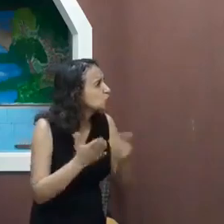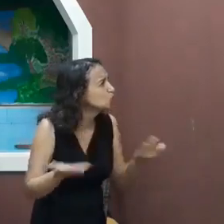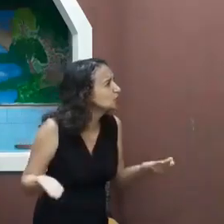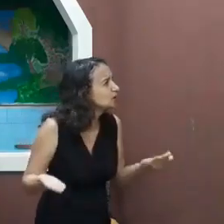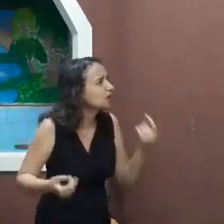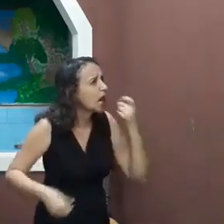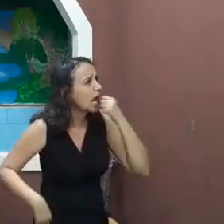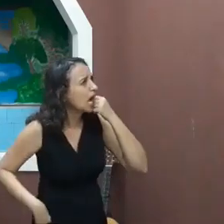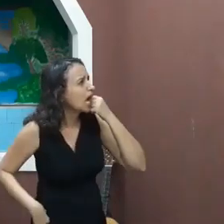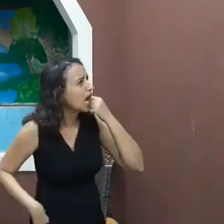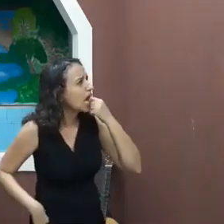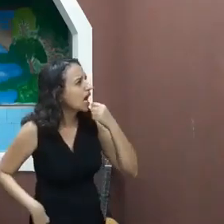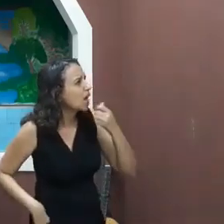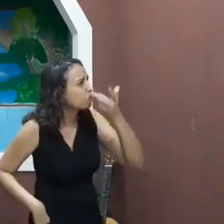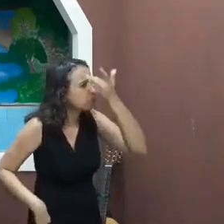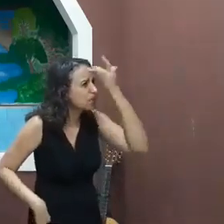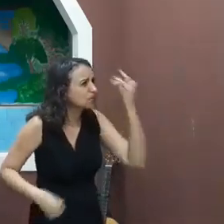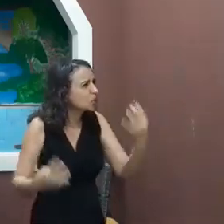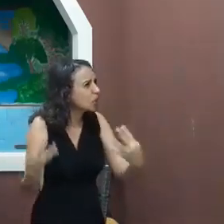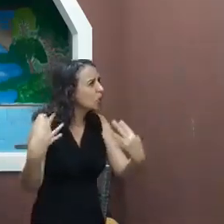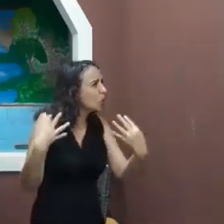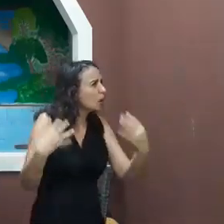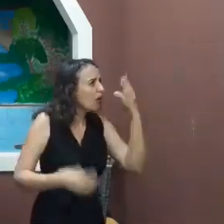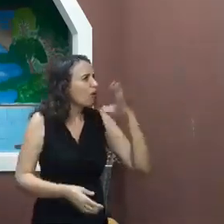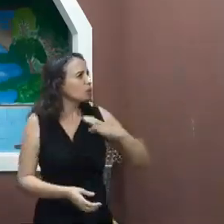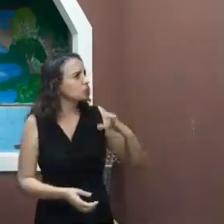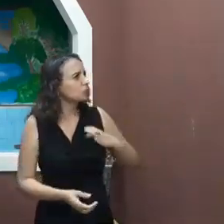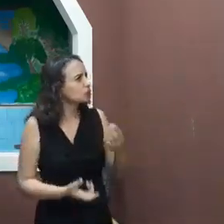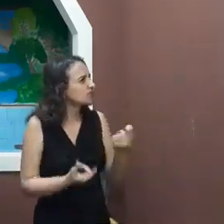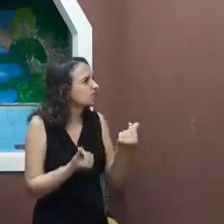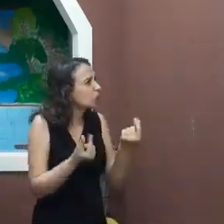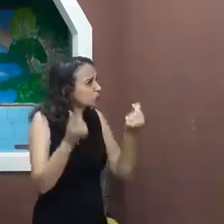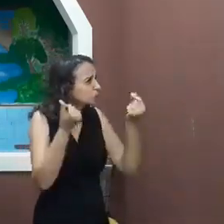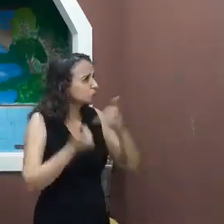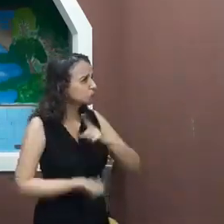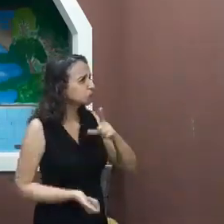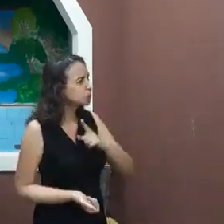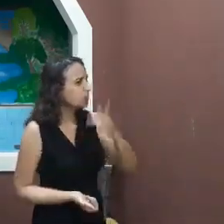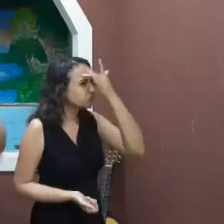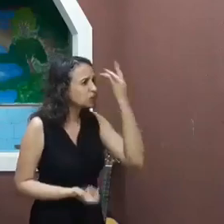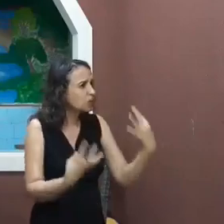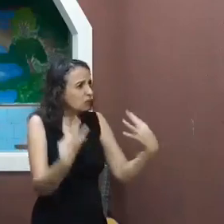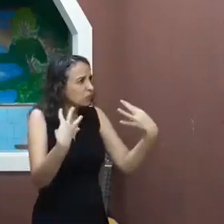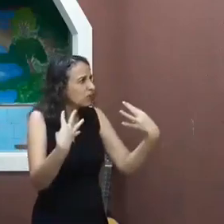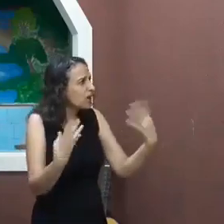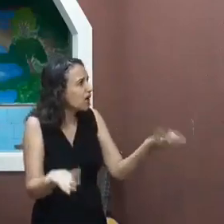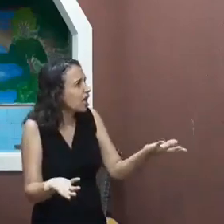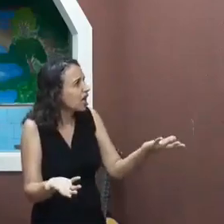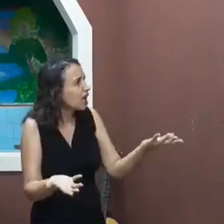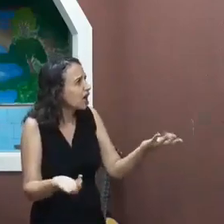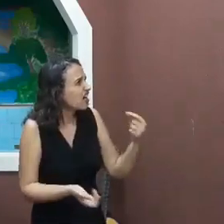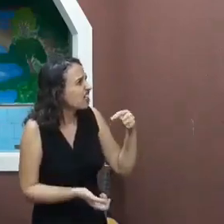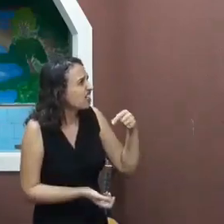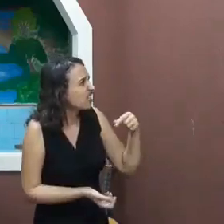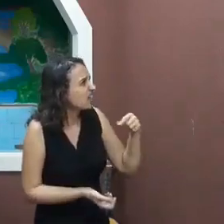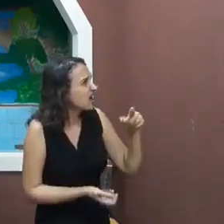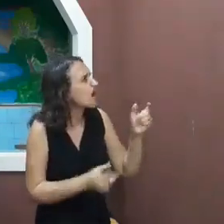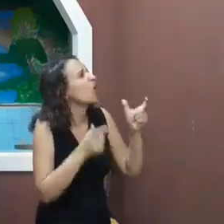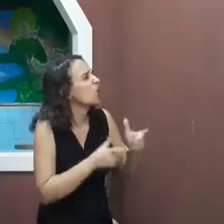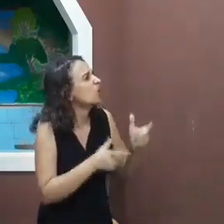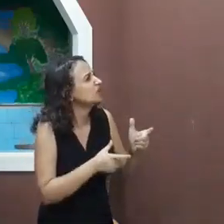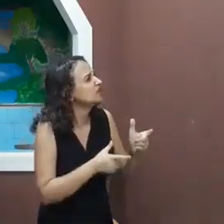gente até inveja de você. Mas você sai disso aí, você larga tudo, e você vai ir no caminho. Eu vou mostrar para você.